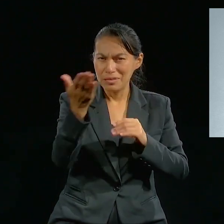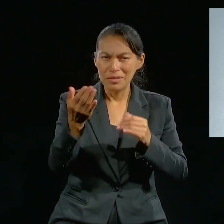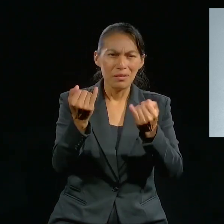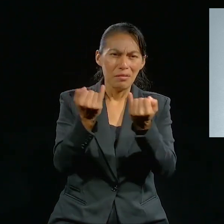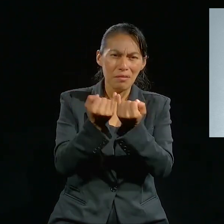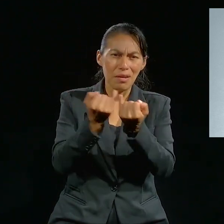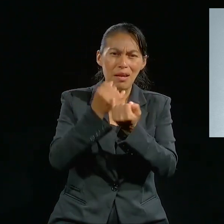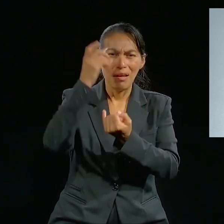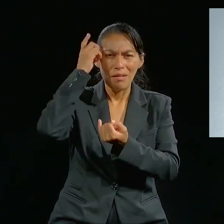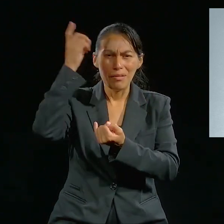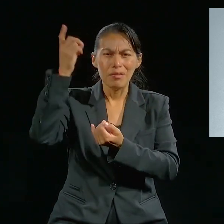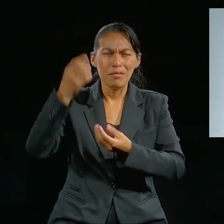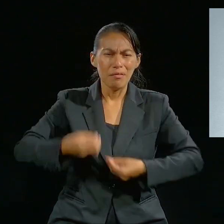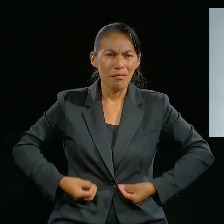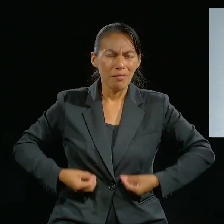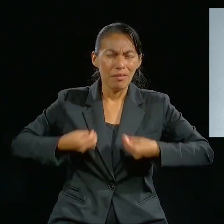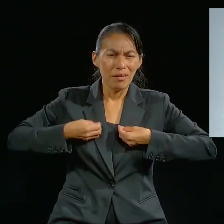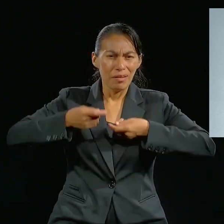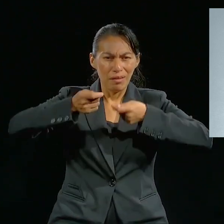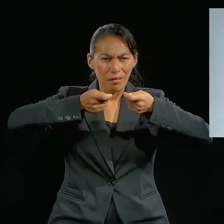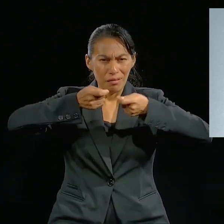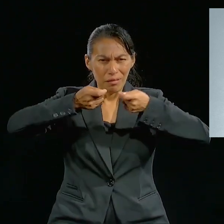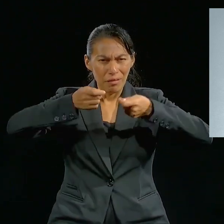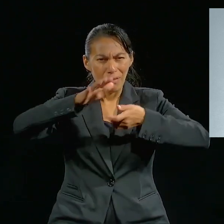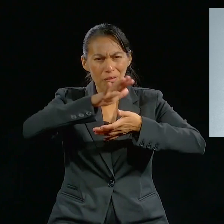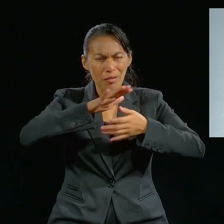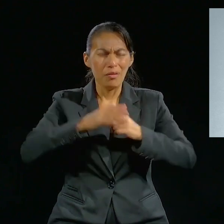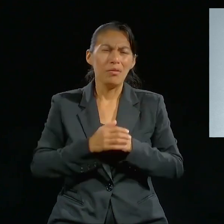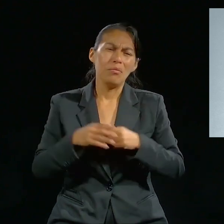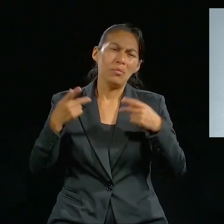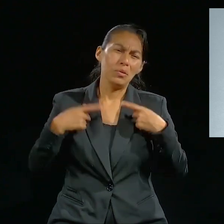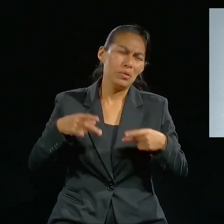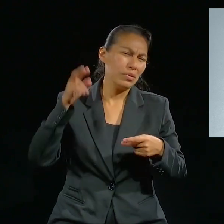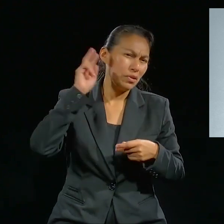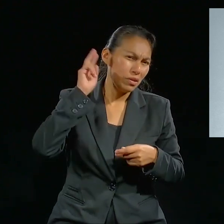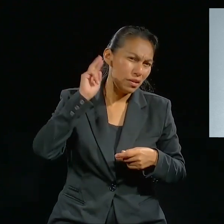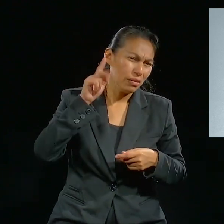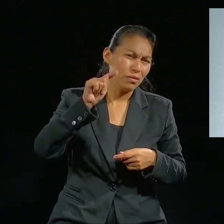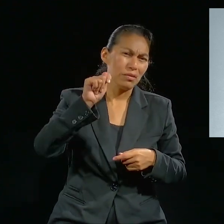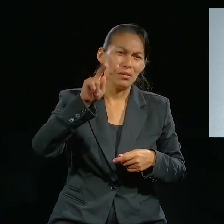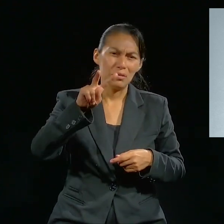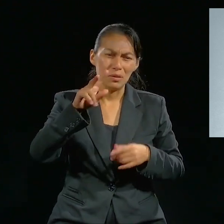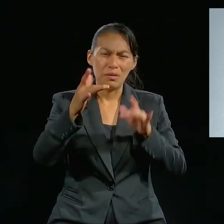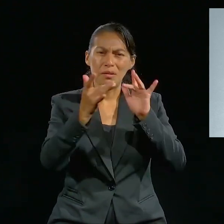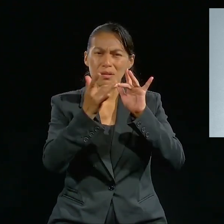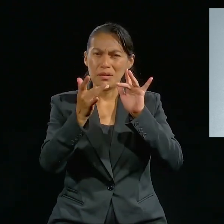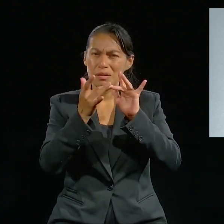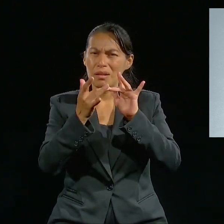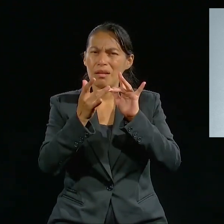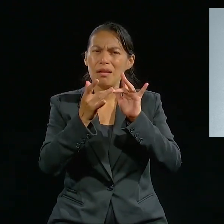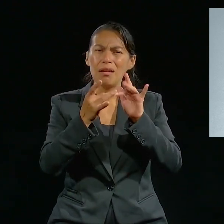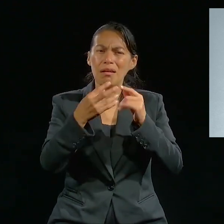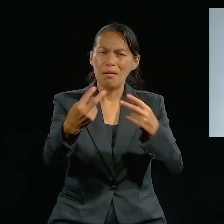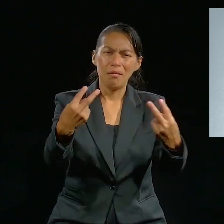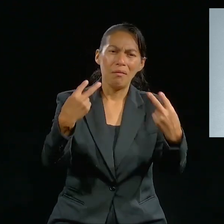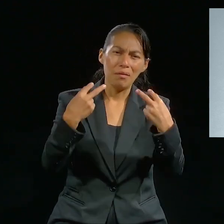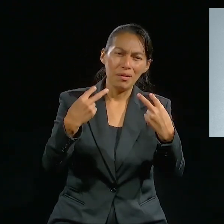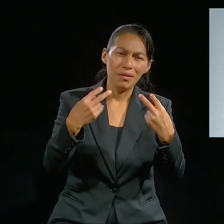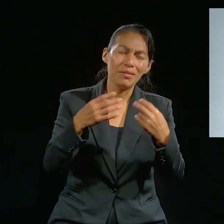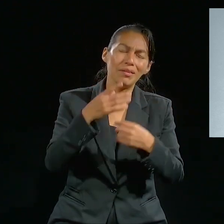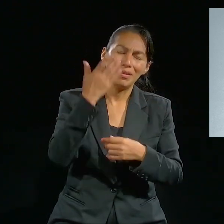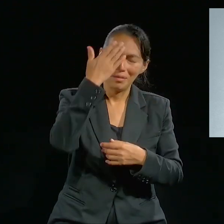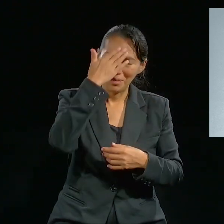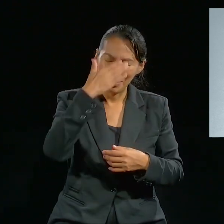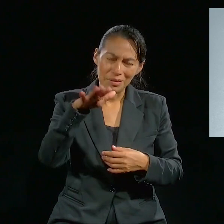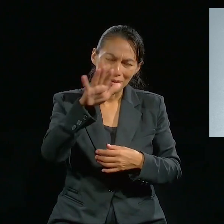escuchando a través de los medios, la radio, a través del internet. Nuestra vida debe de ser el